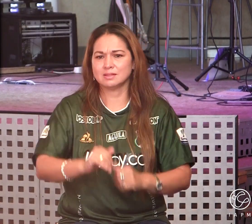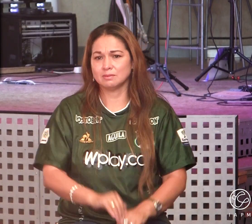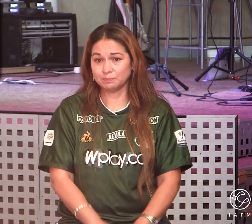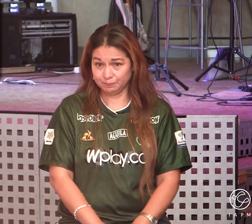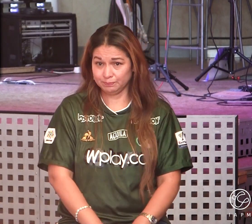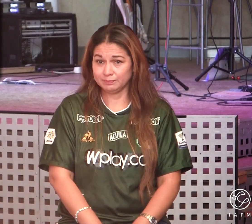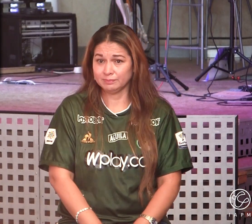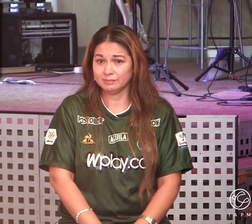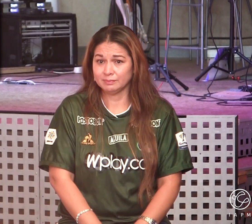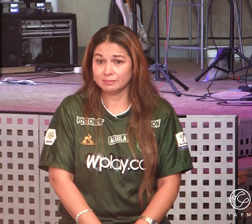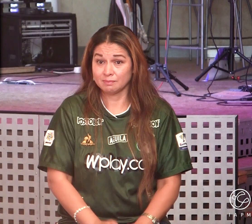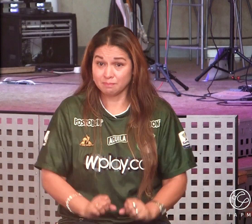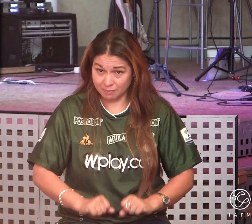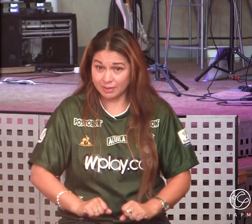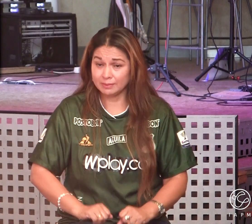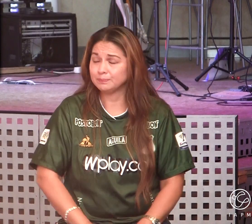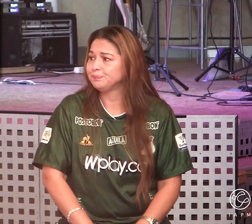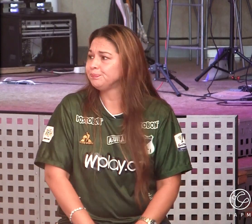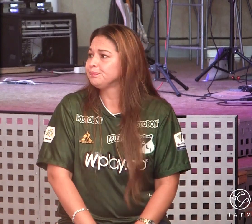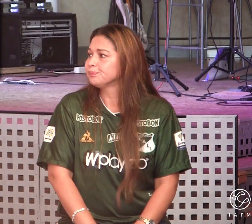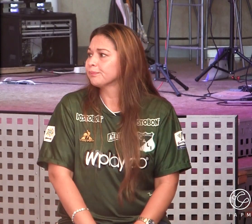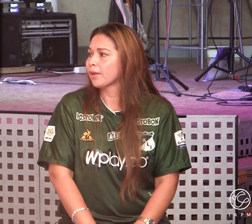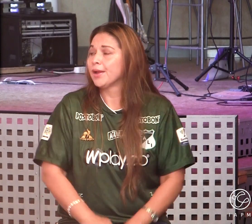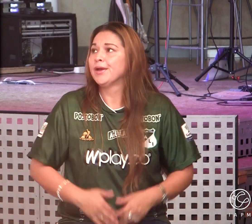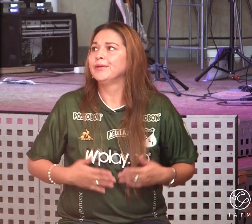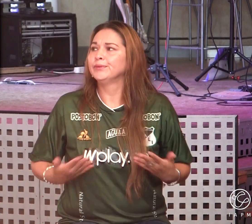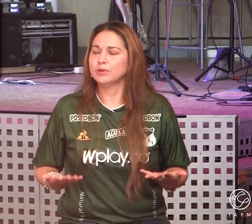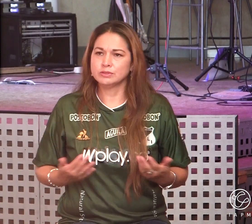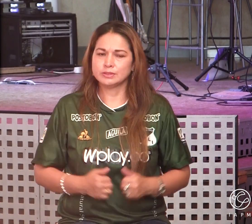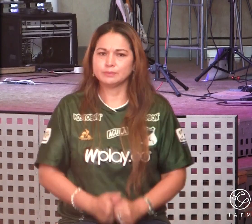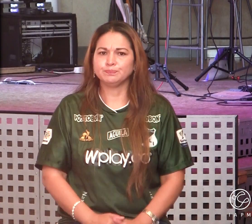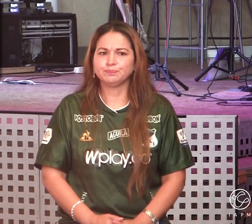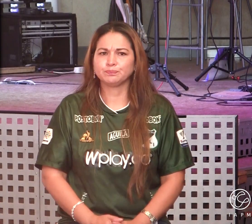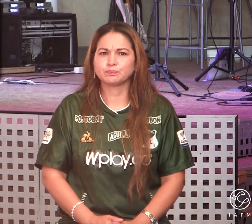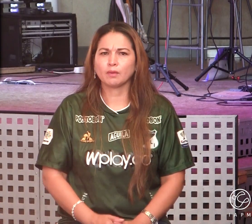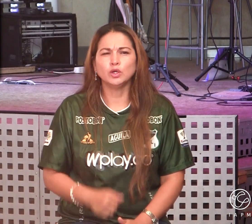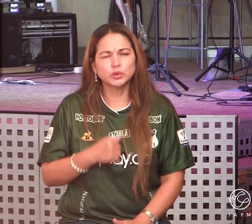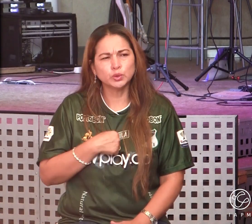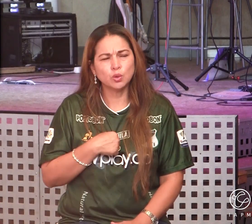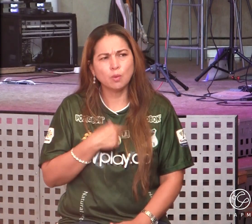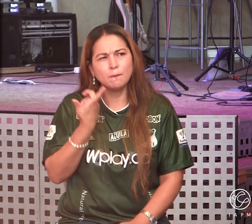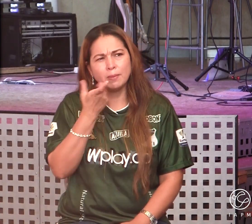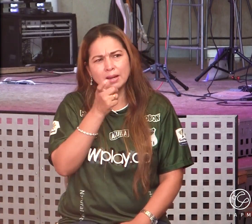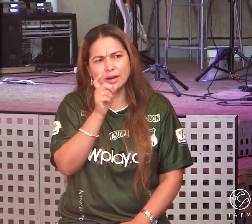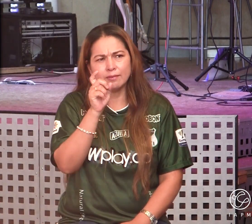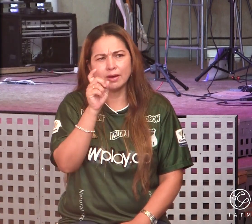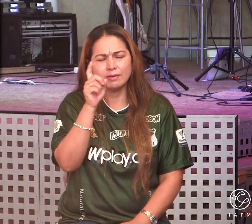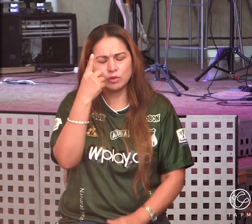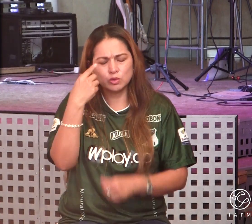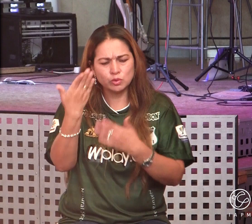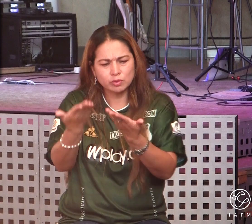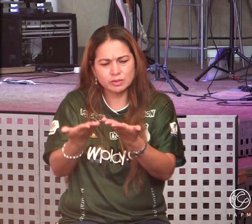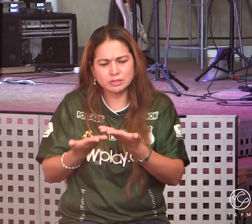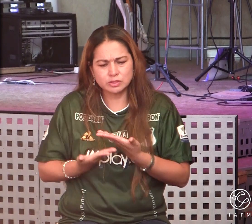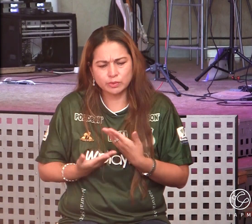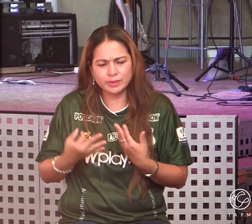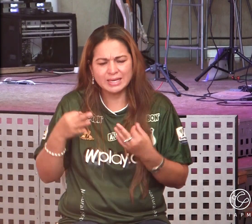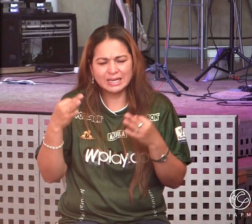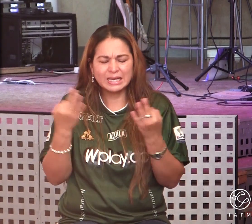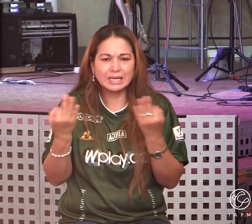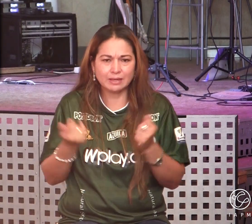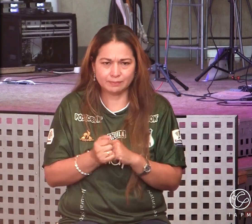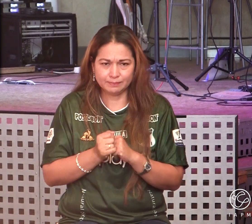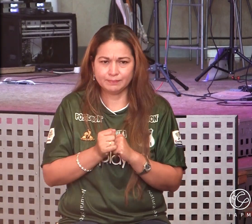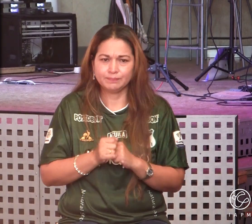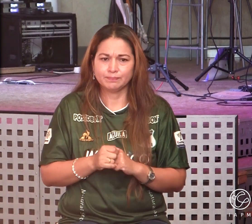pronto Dios quiere hacer en este tiempo. Una de las cosas que creo que hemos recibido del Señor desde el 2020 es que esta década 2030